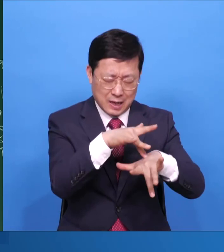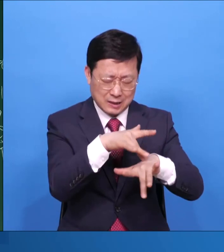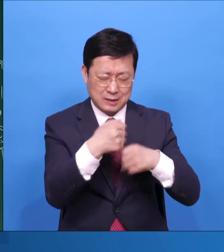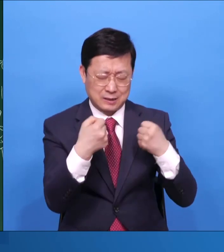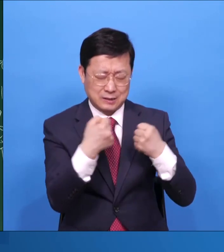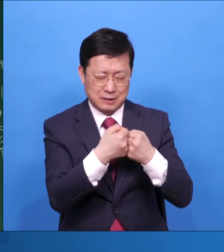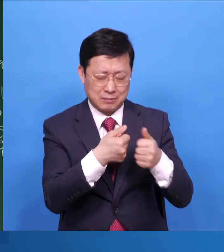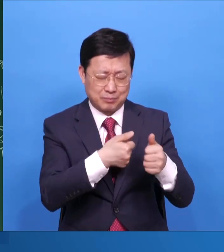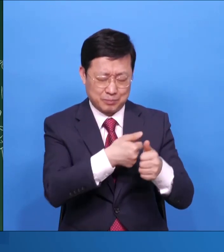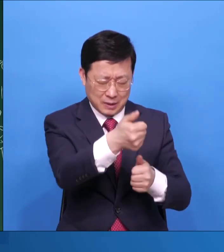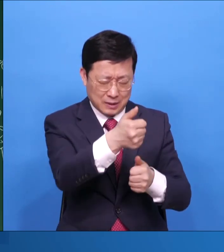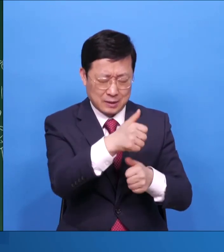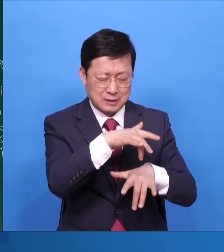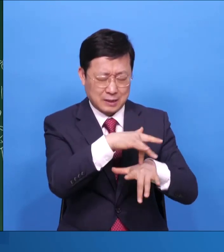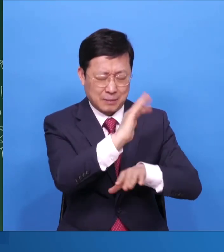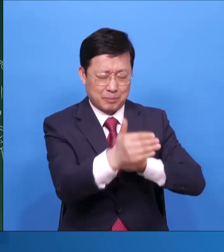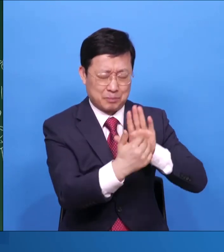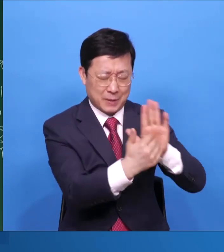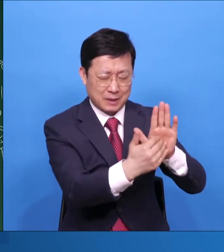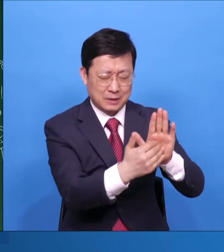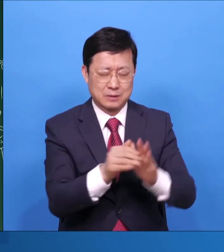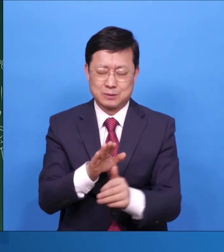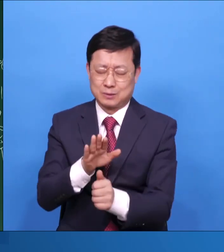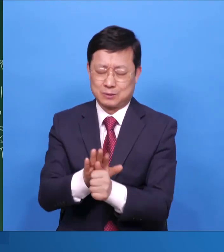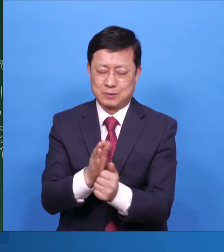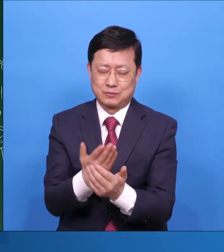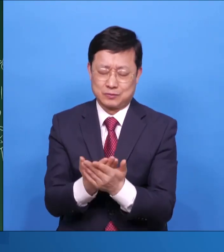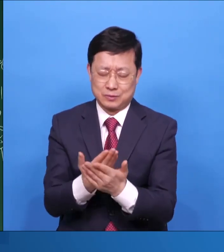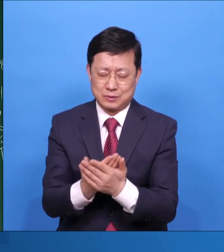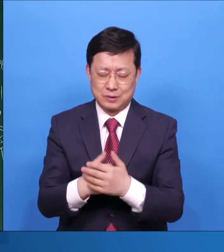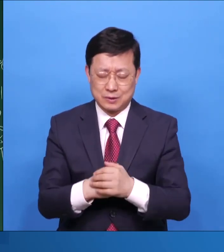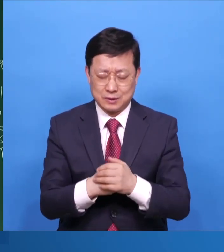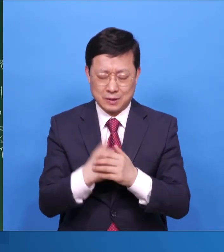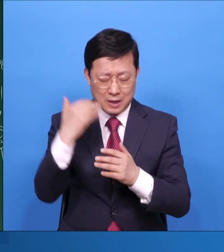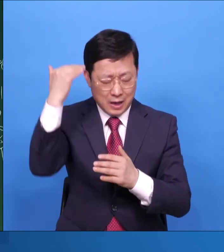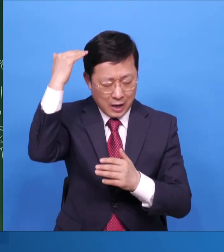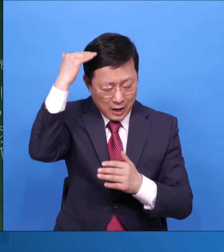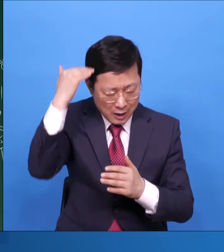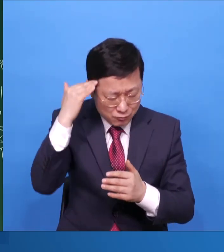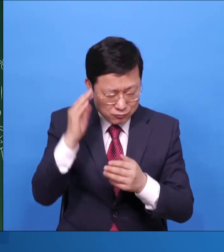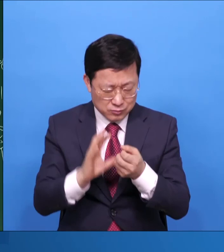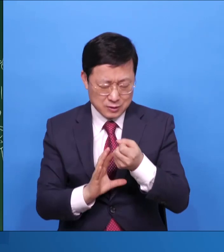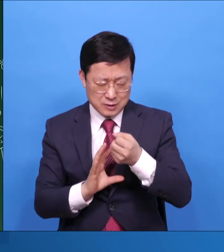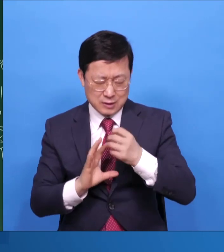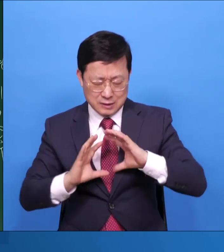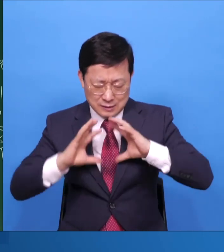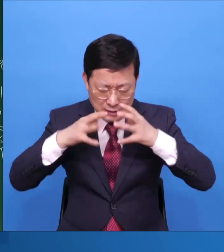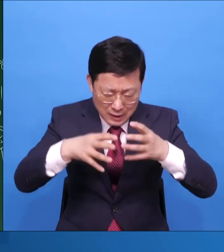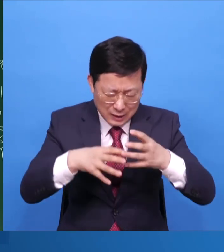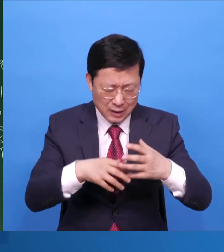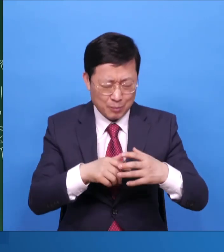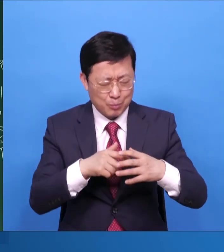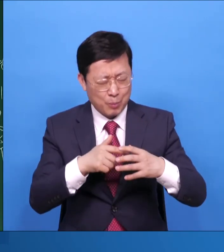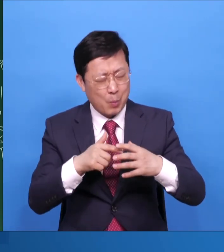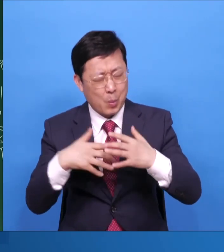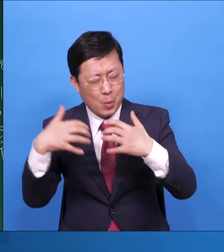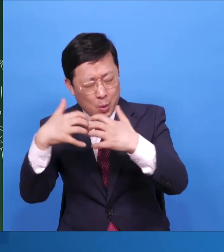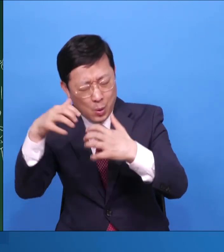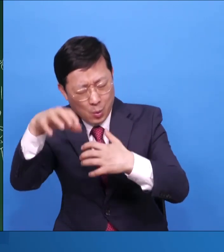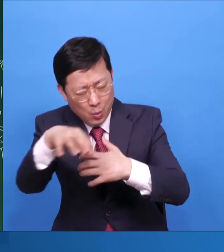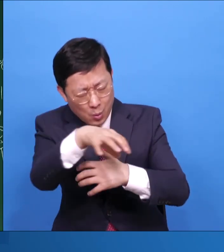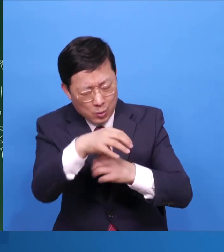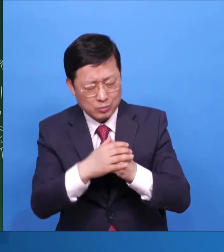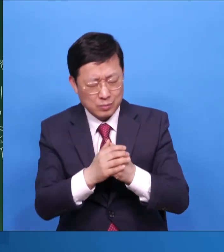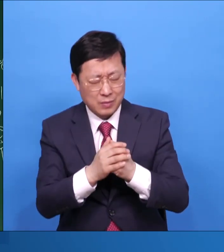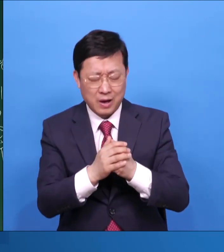remanentes en todo el mundo se pueden levantar con el poder espiritual para quebrar las fuerzas de la oscuridad. 대한민국과 세계와 전쟁이 난 나라에 길은